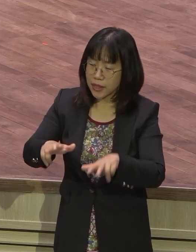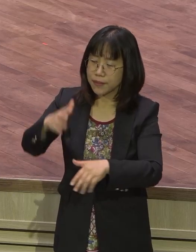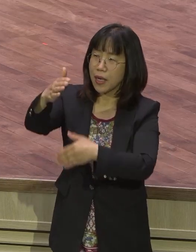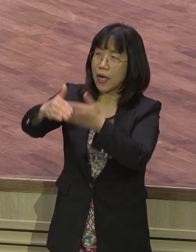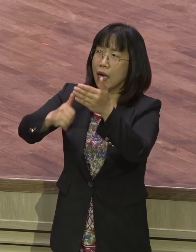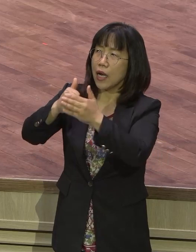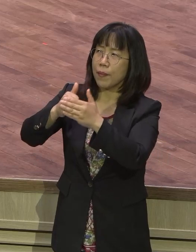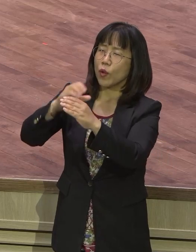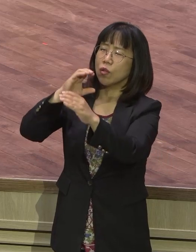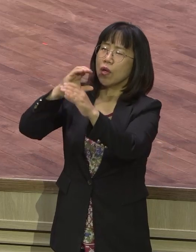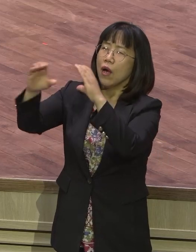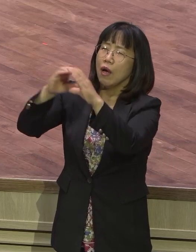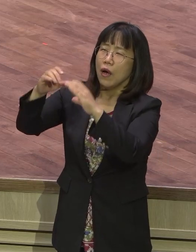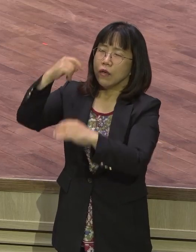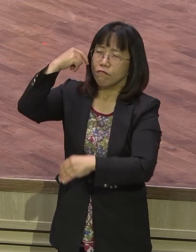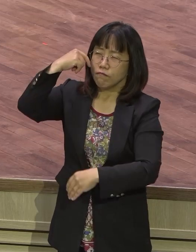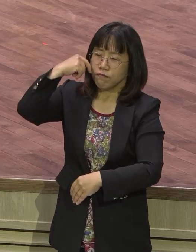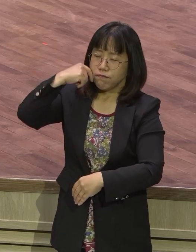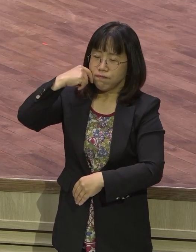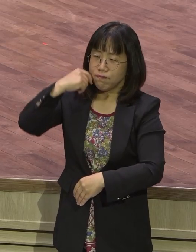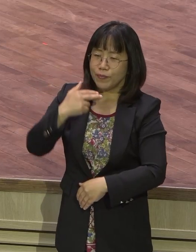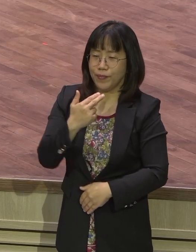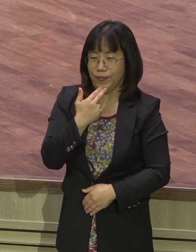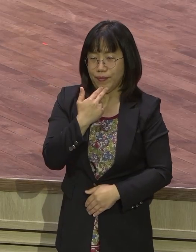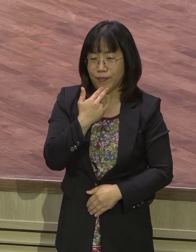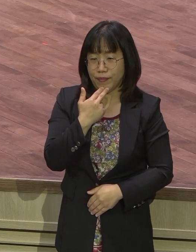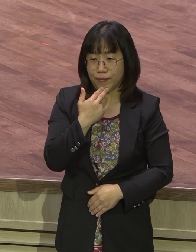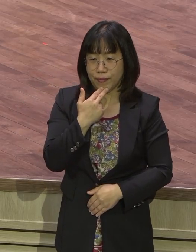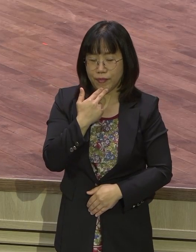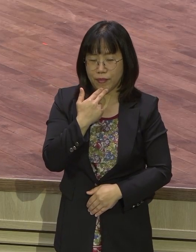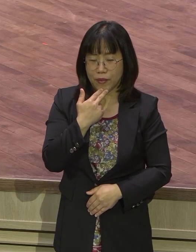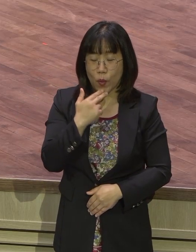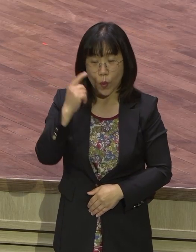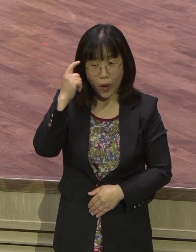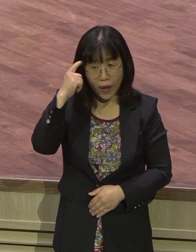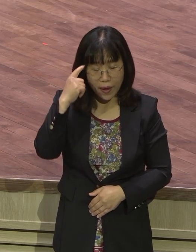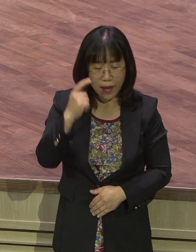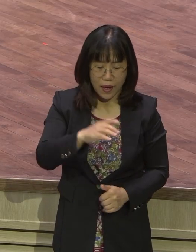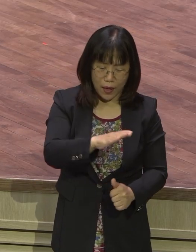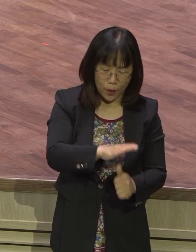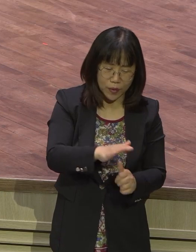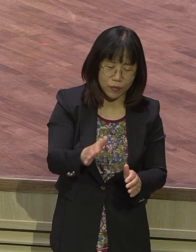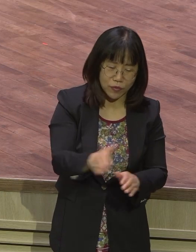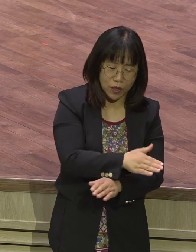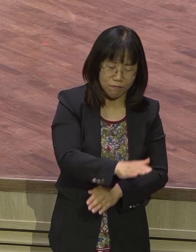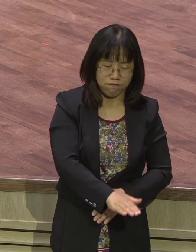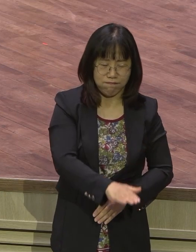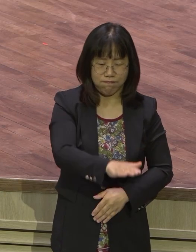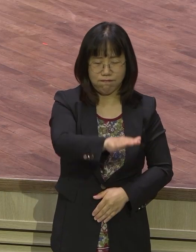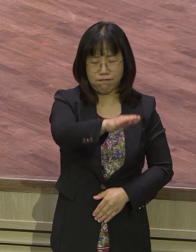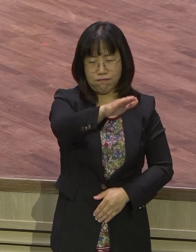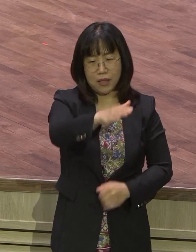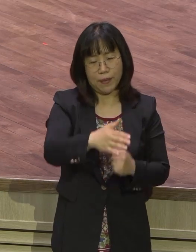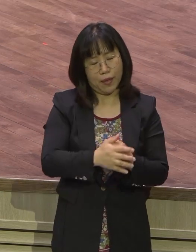언약 잡아야지. 이게 없었어요. 어렸을 때부터 교회 다해서 그런지 몰라도 모태 신앙들이 못해요. 원래